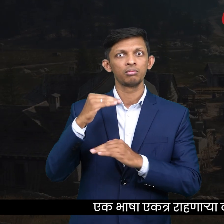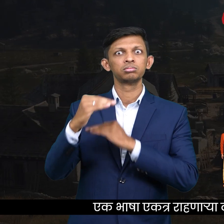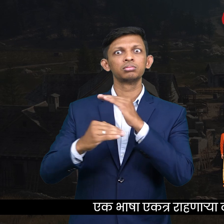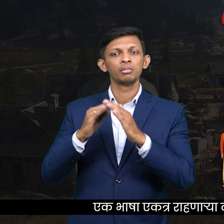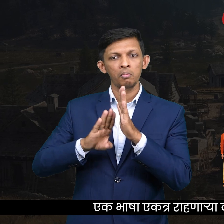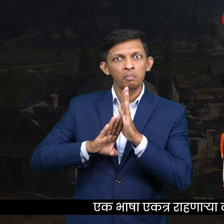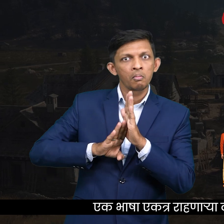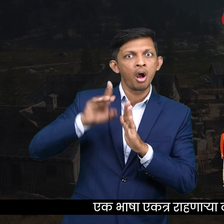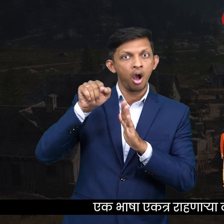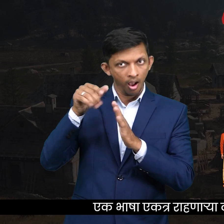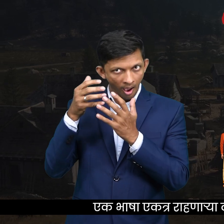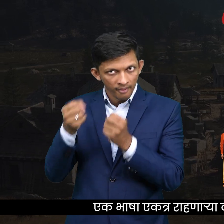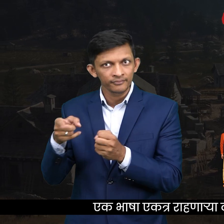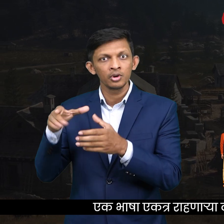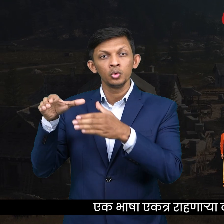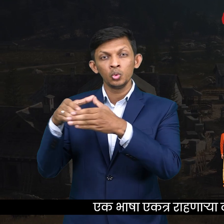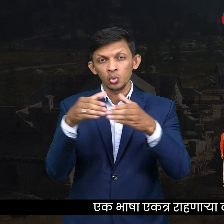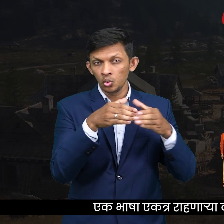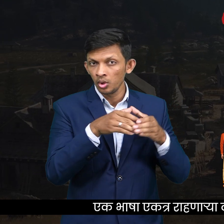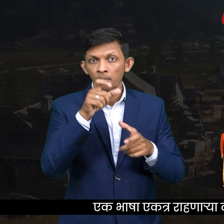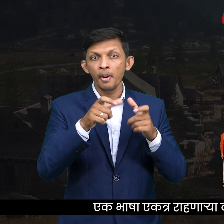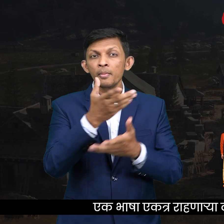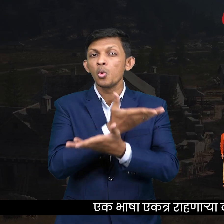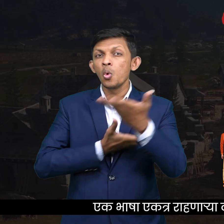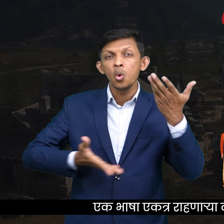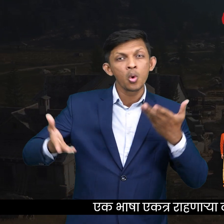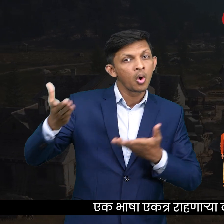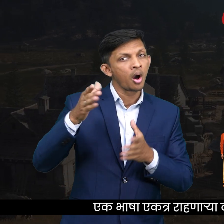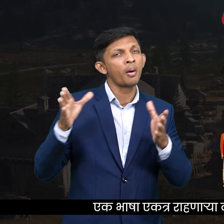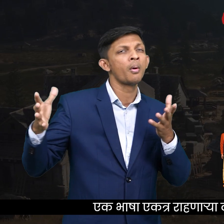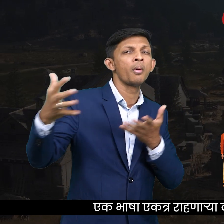एक भाषा एकत्र राहणाऱ्या लोकांच्या गटाद्वारे विकसित होते.